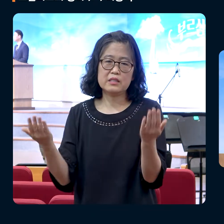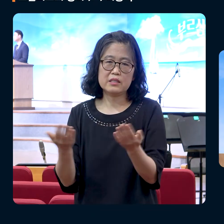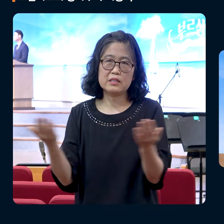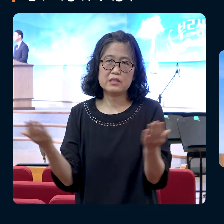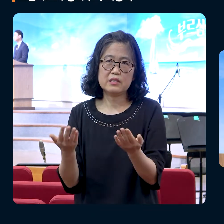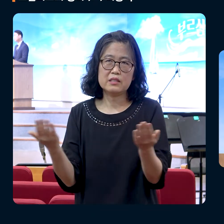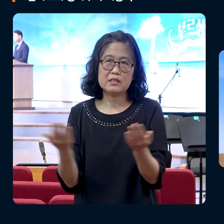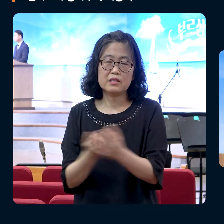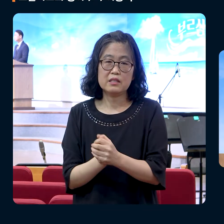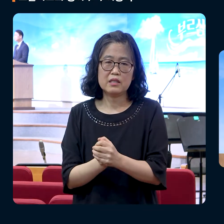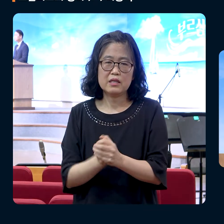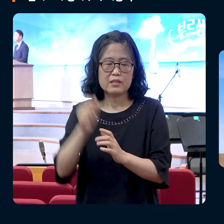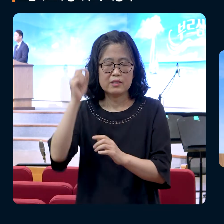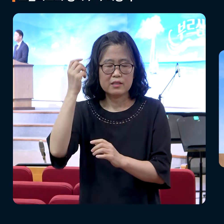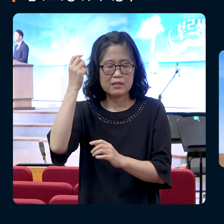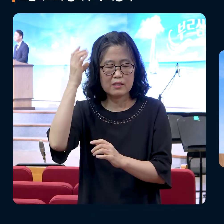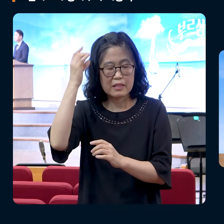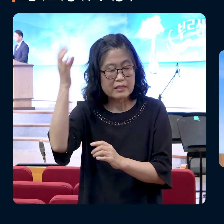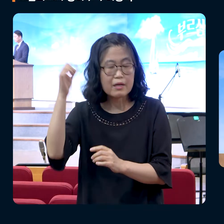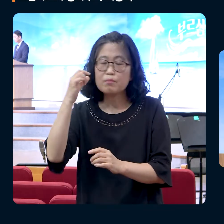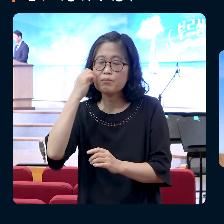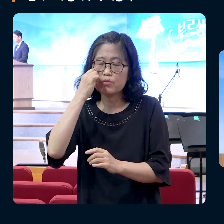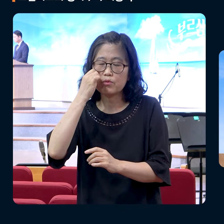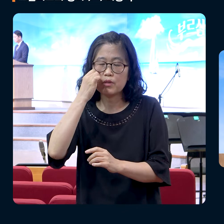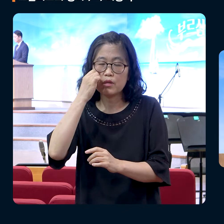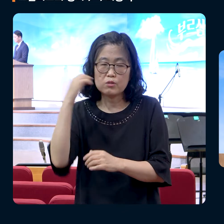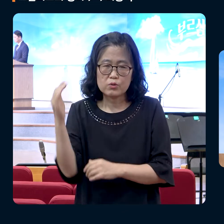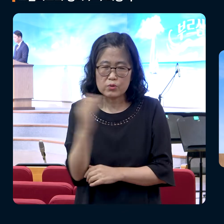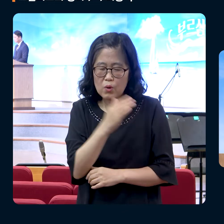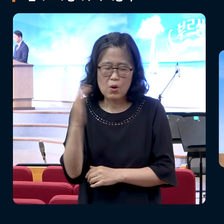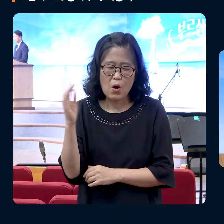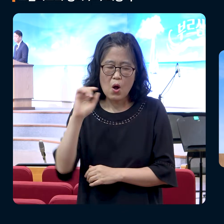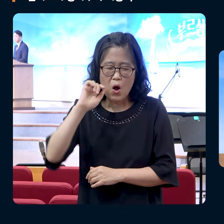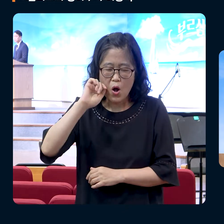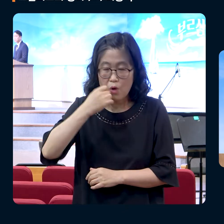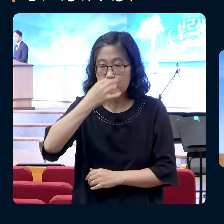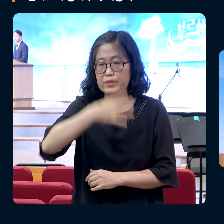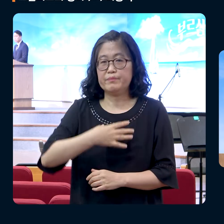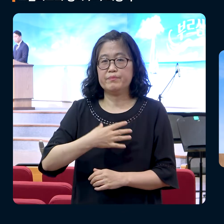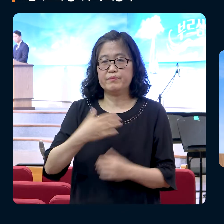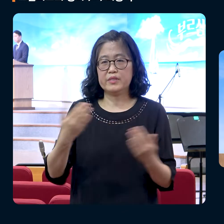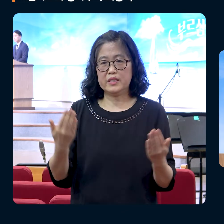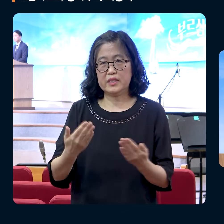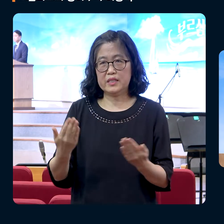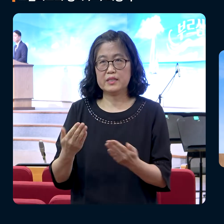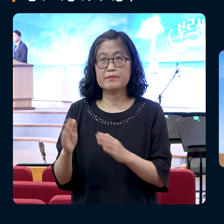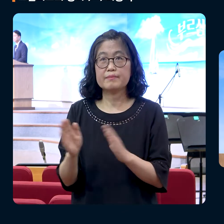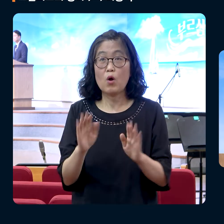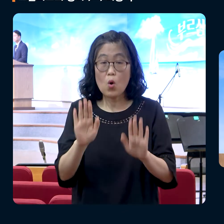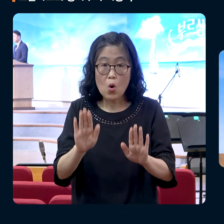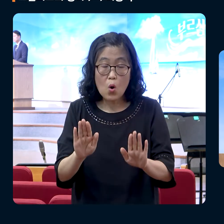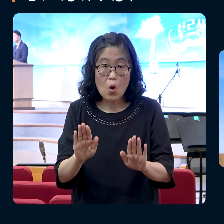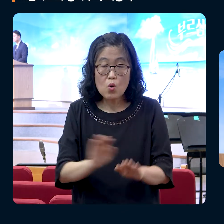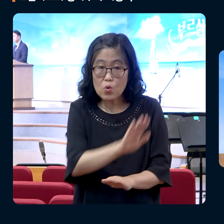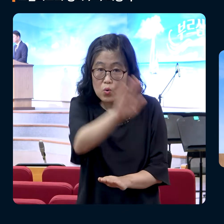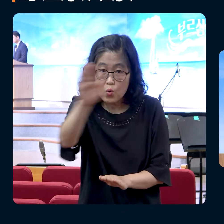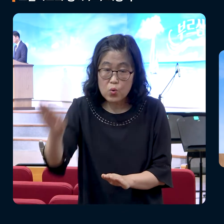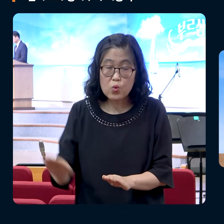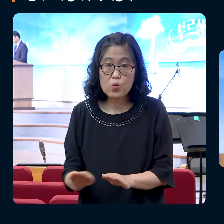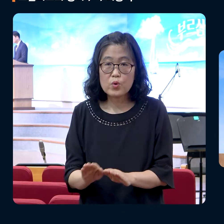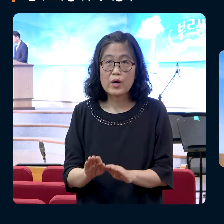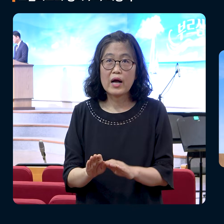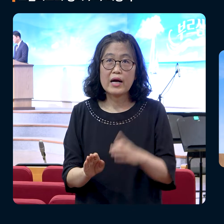말로 표현할 수 없고 상상할 수 없는 그런 어려움들이었다라는 것입니다. 그리고 오늘 우리가 살펴보고 있는 18절을